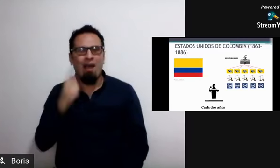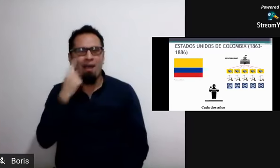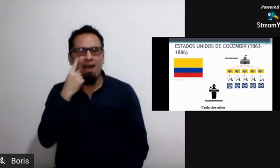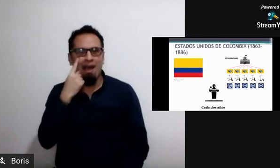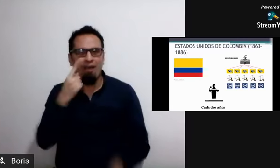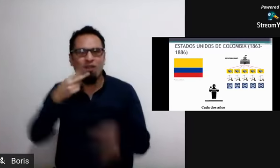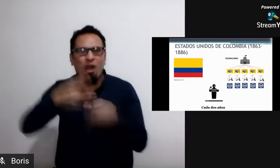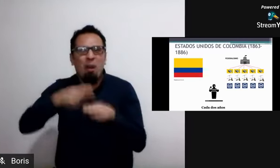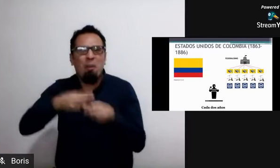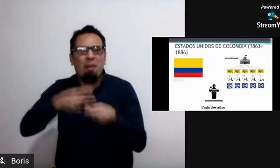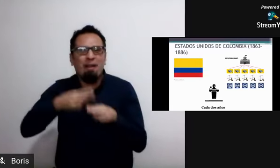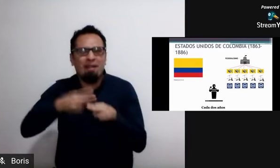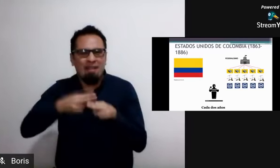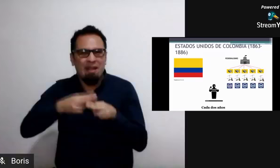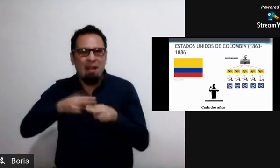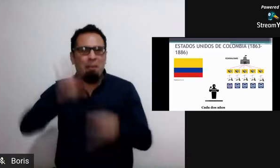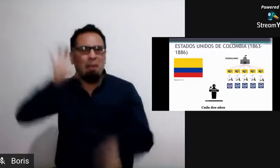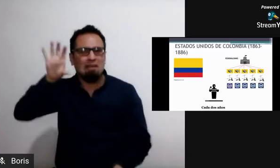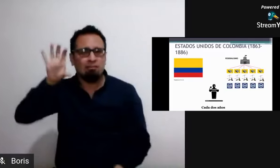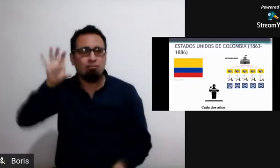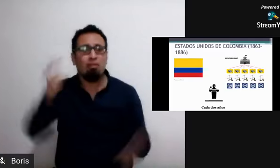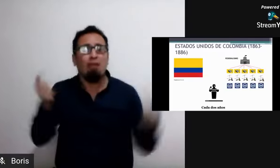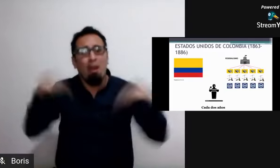estructura de estados federados